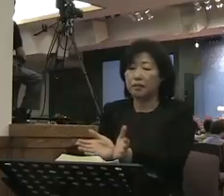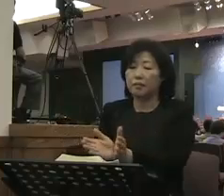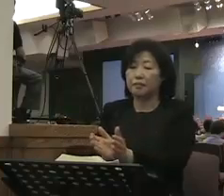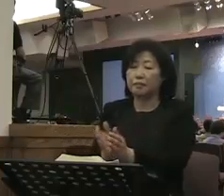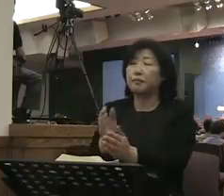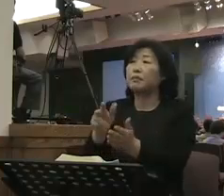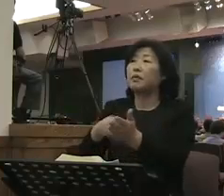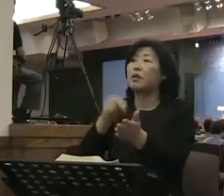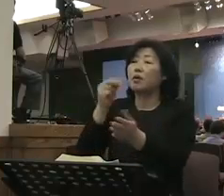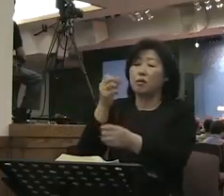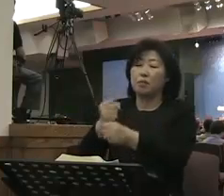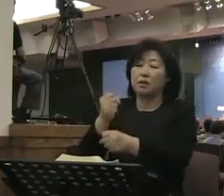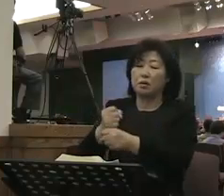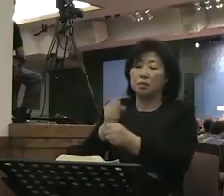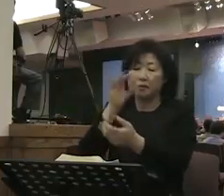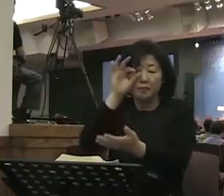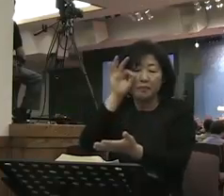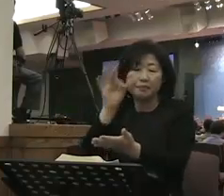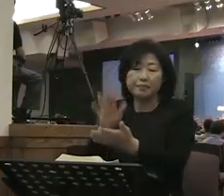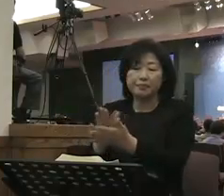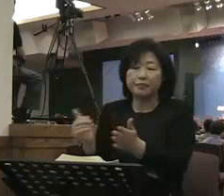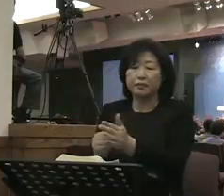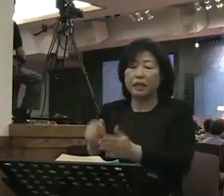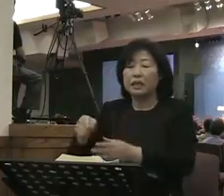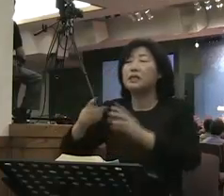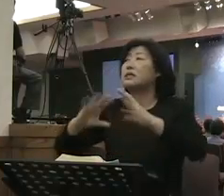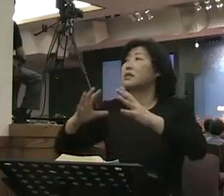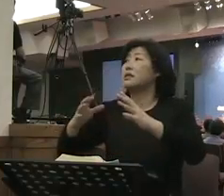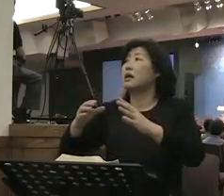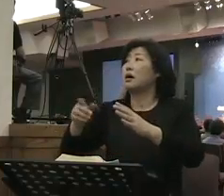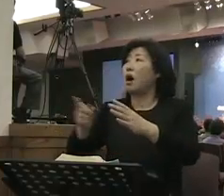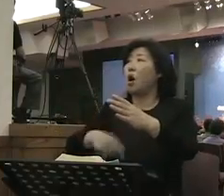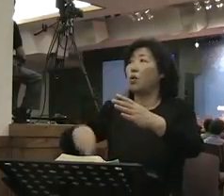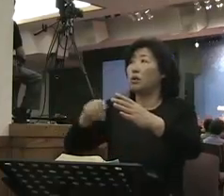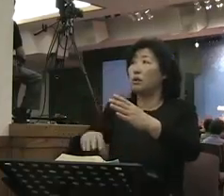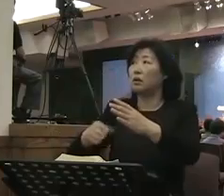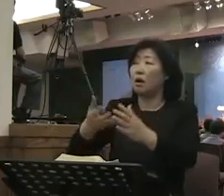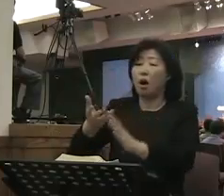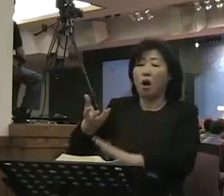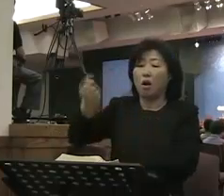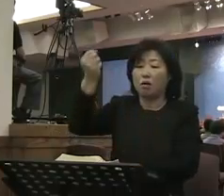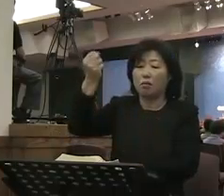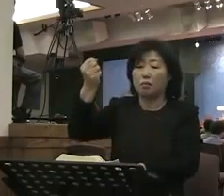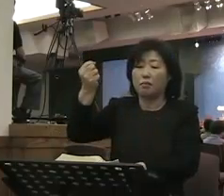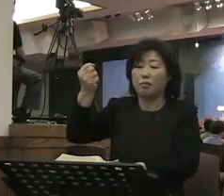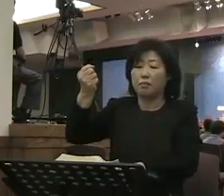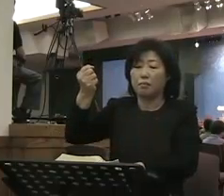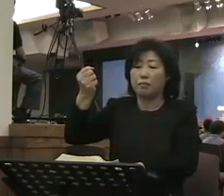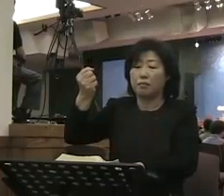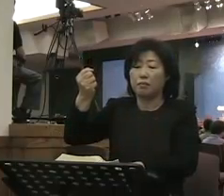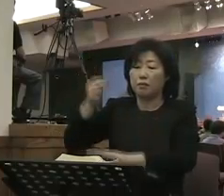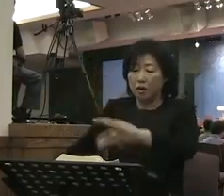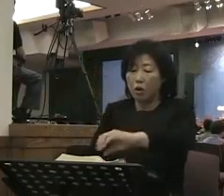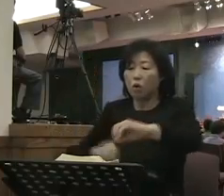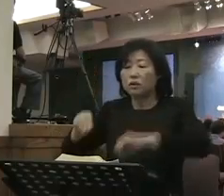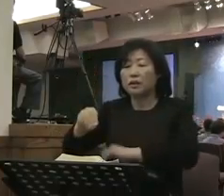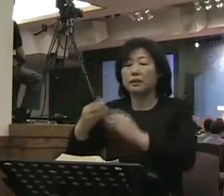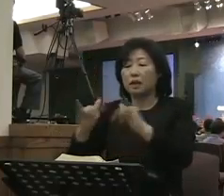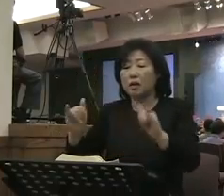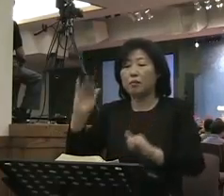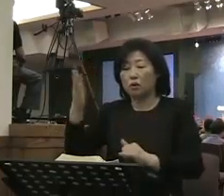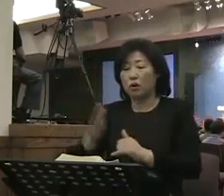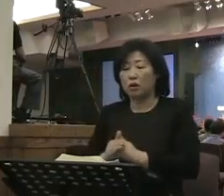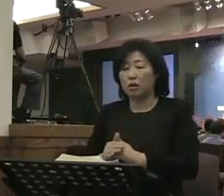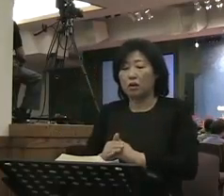것입니다. 이러한 세상에서도 하나님께 들림을 받고 역전하는 사람이 되라는 것을 이